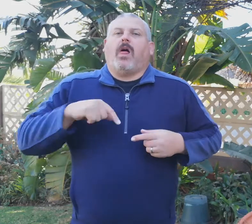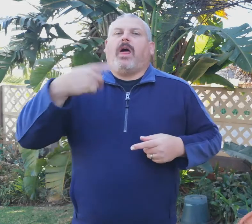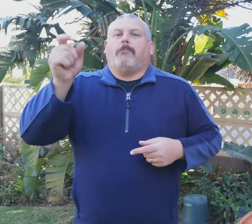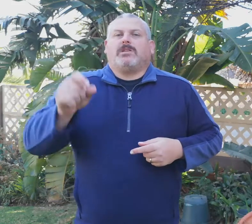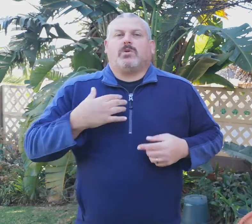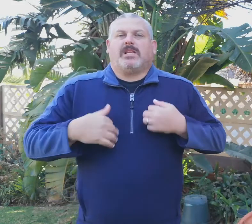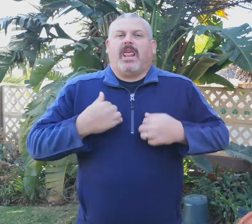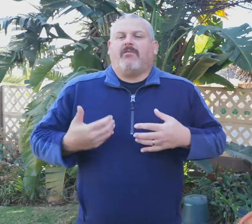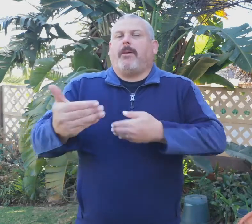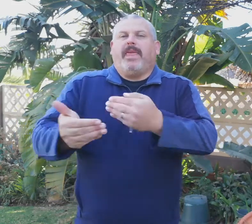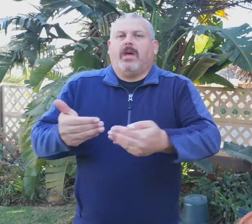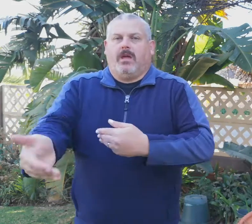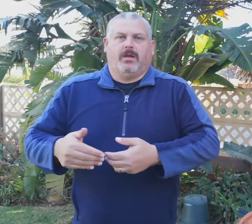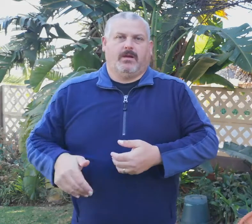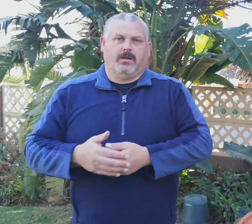Vir ander persoon te leven by jy.